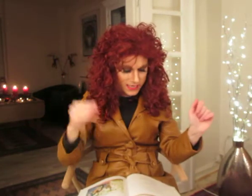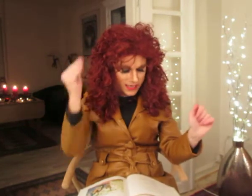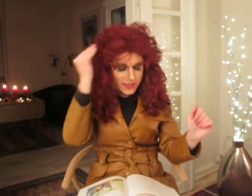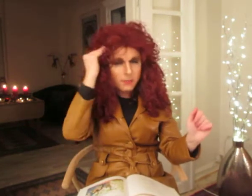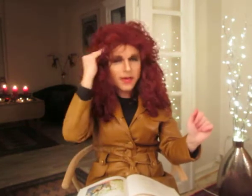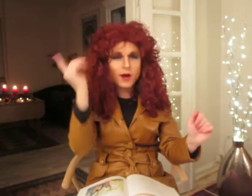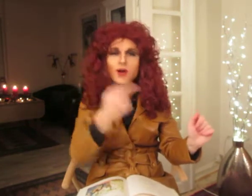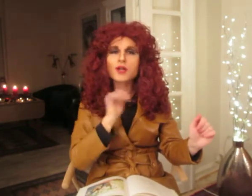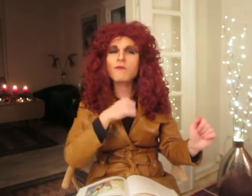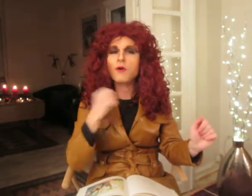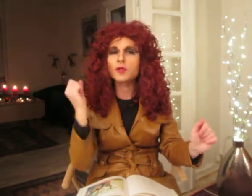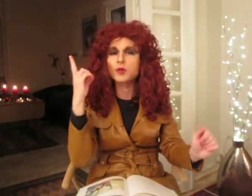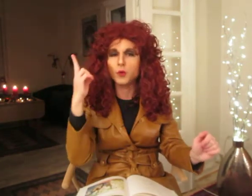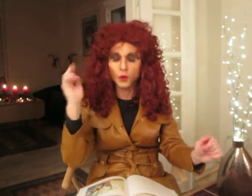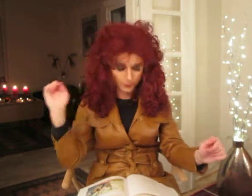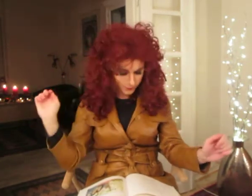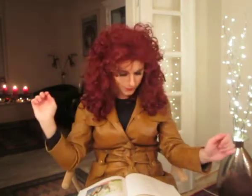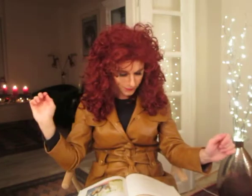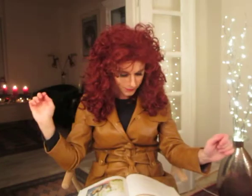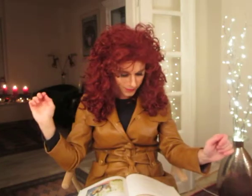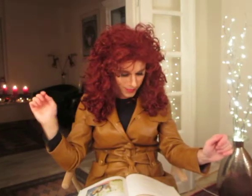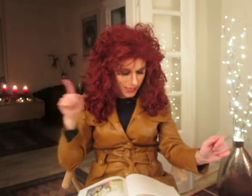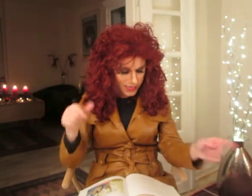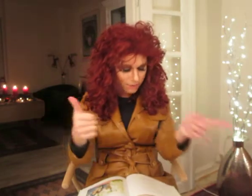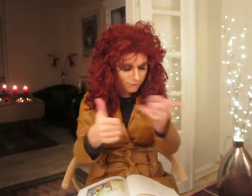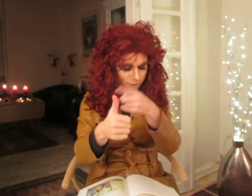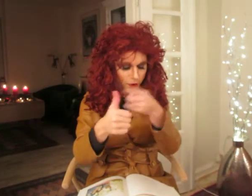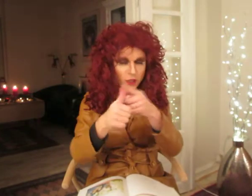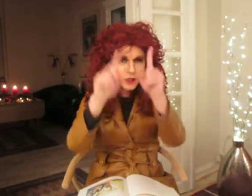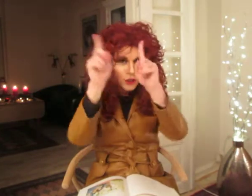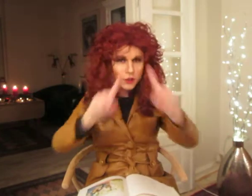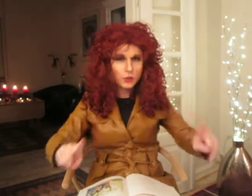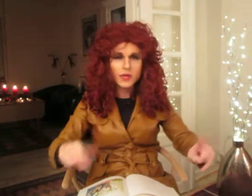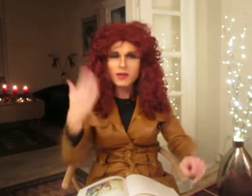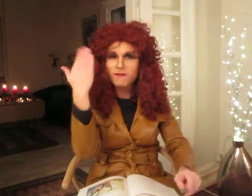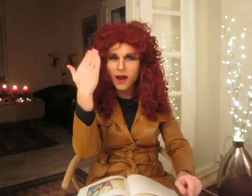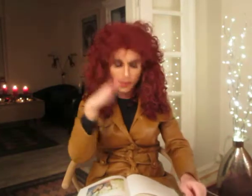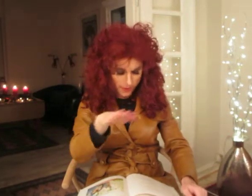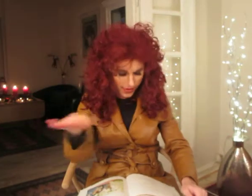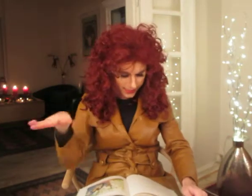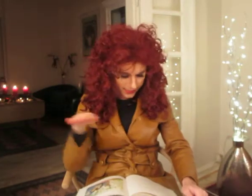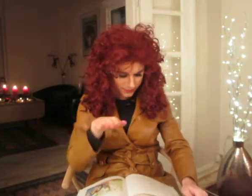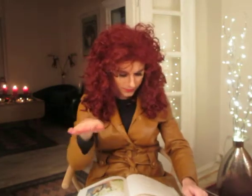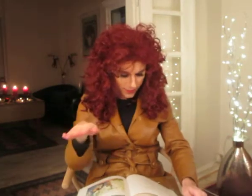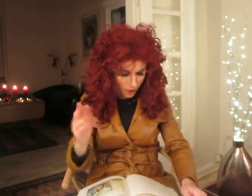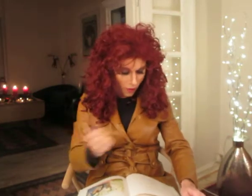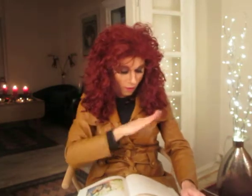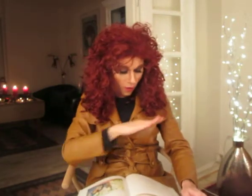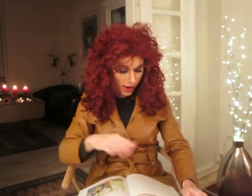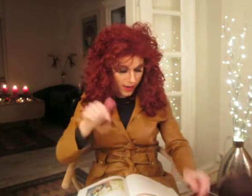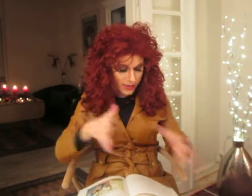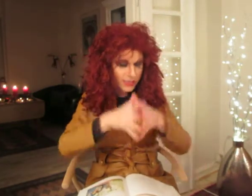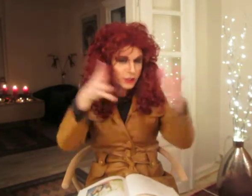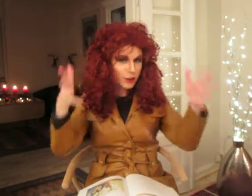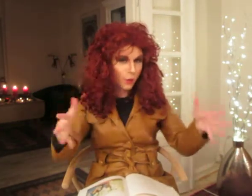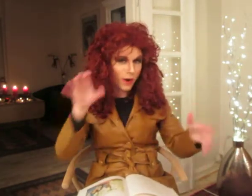kan minde os om vores guld! Den første jule i fremme land! Vores herre den store